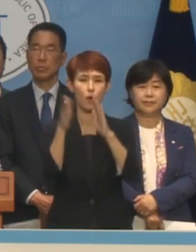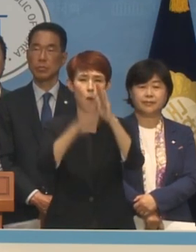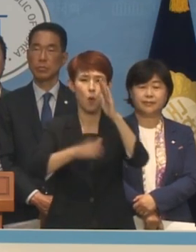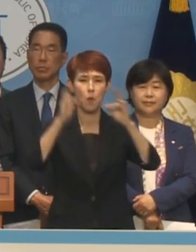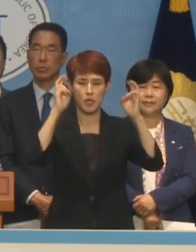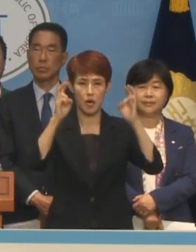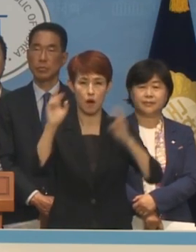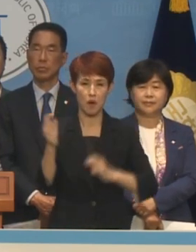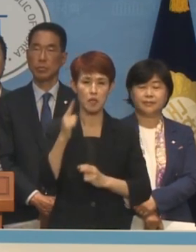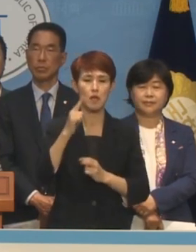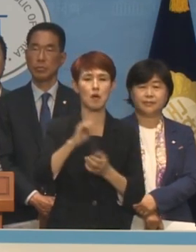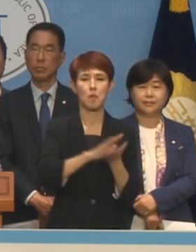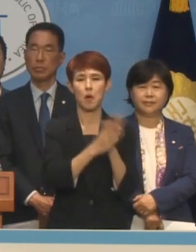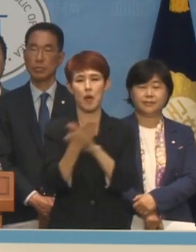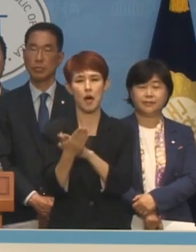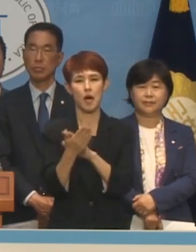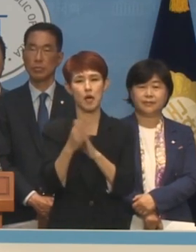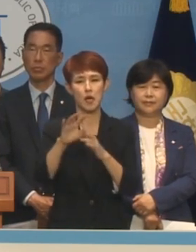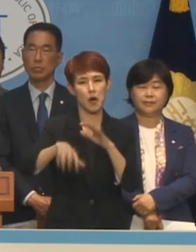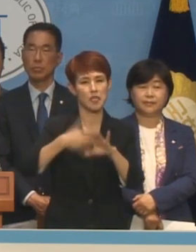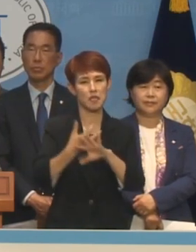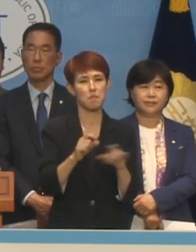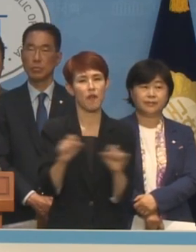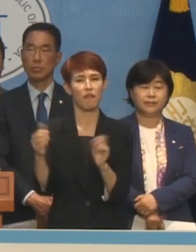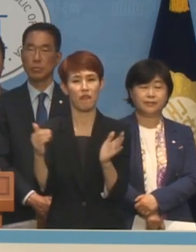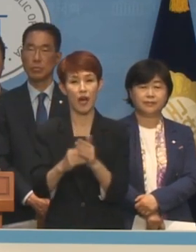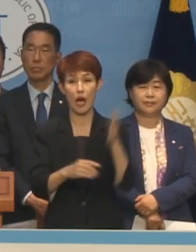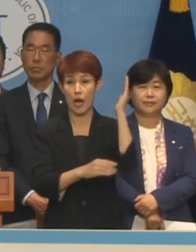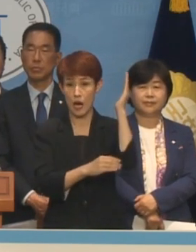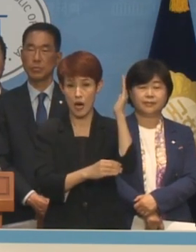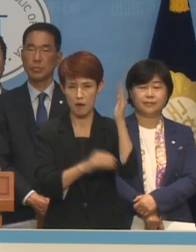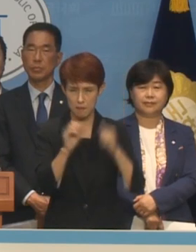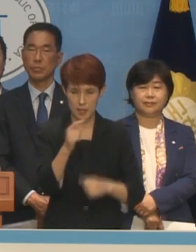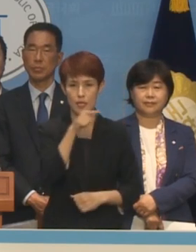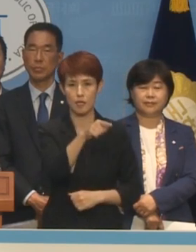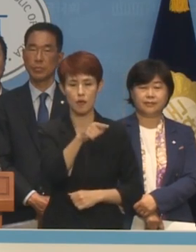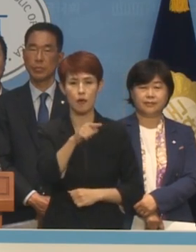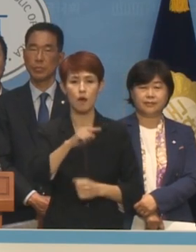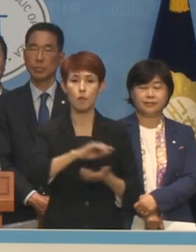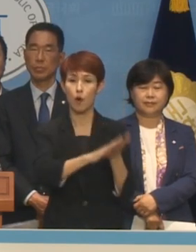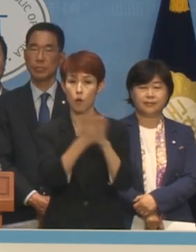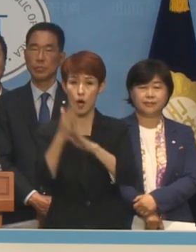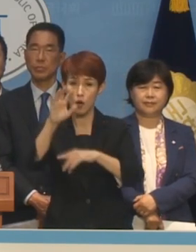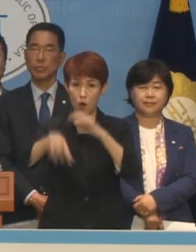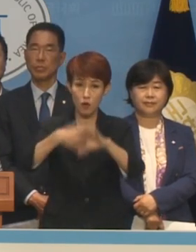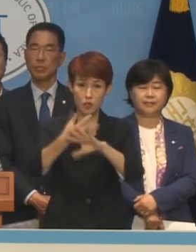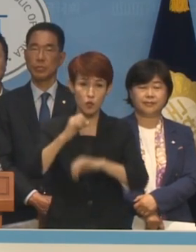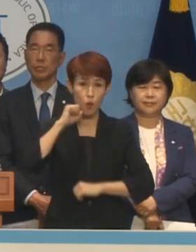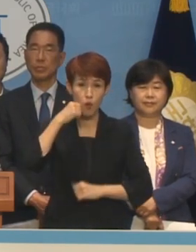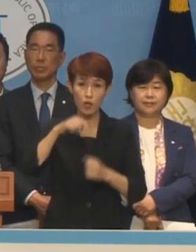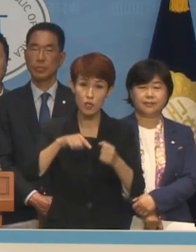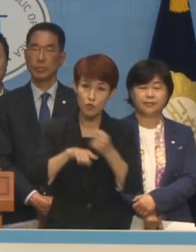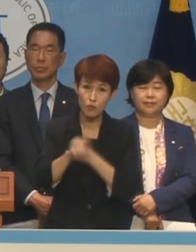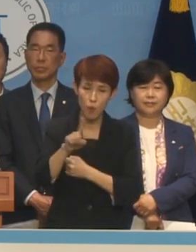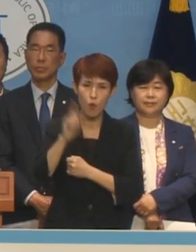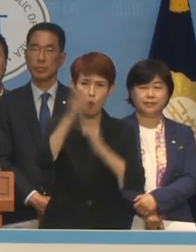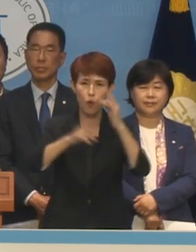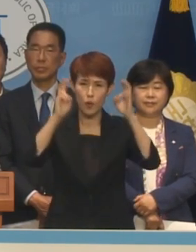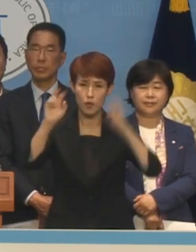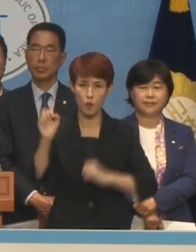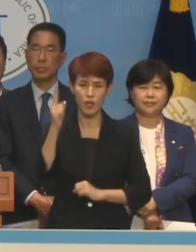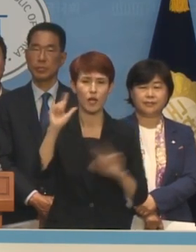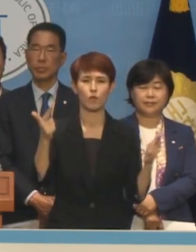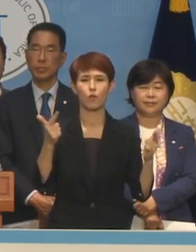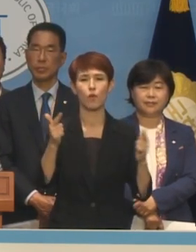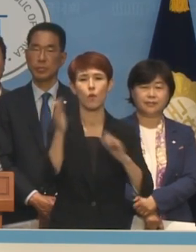이유로 변화의 혁신을 미뤄왔다는 점을 언급했다는 점입니다. 변화의 혁신이 어려웠던 것은 공기업이라서가 아니라 공적